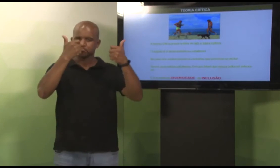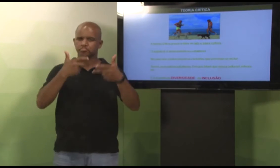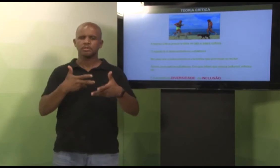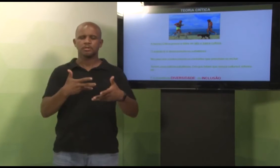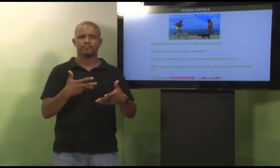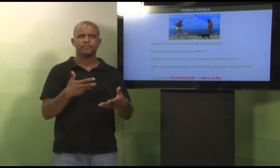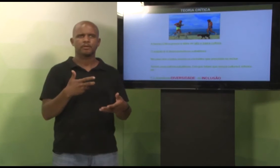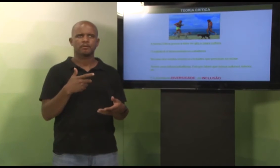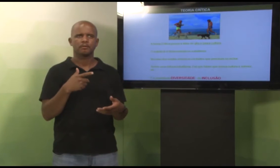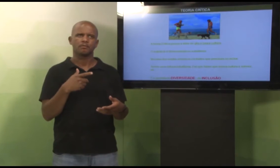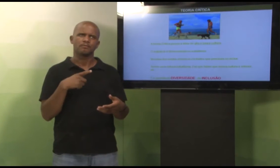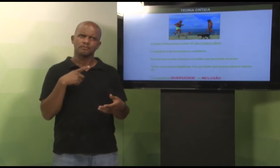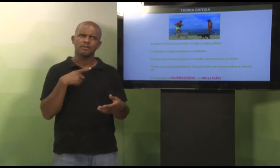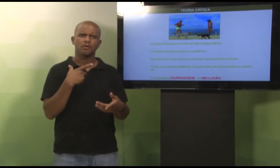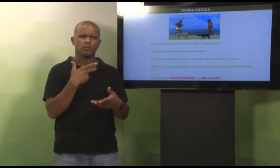Temos aqui agora, vamos explicar,